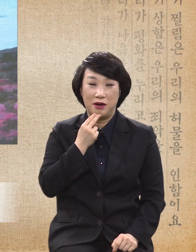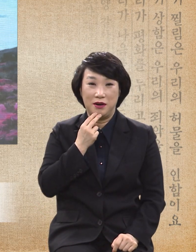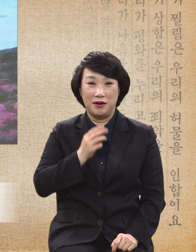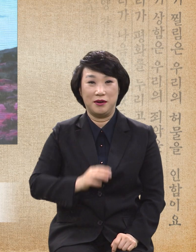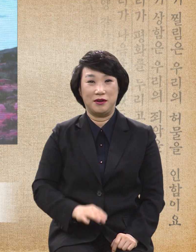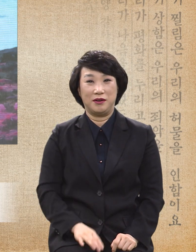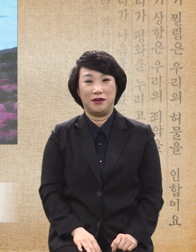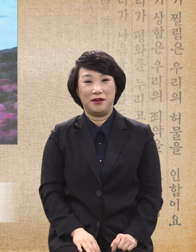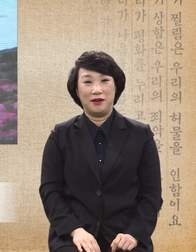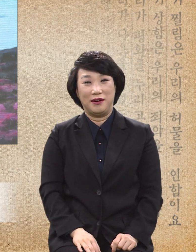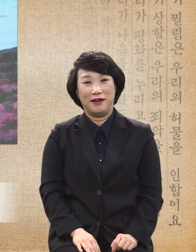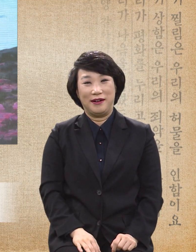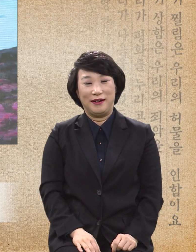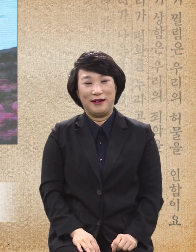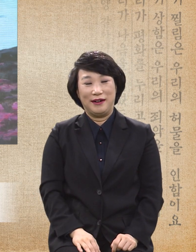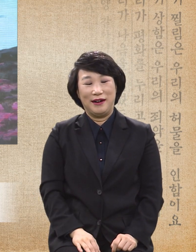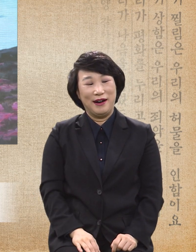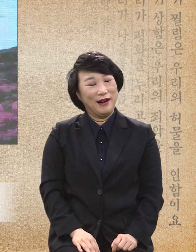아니하였다.